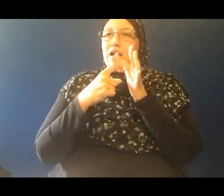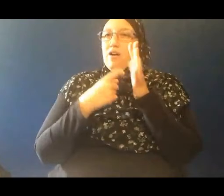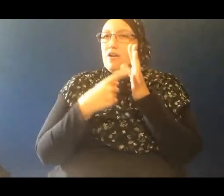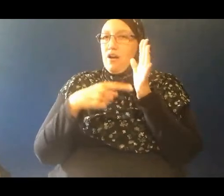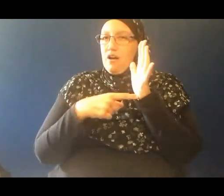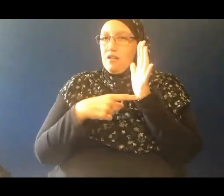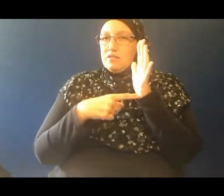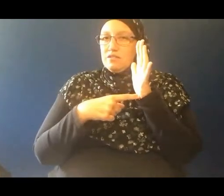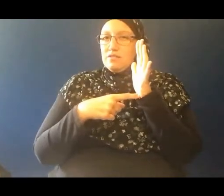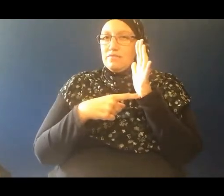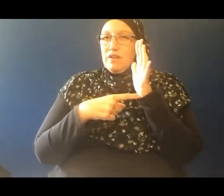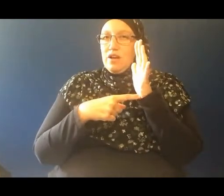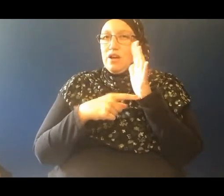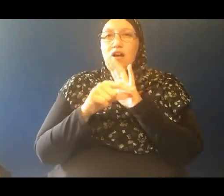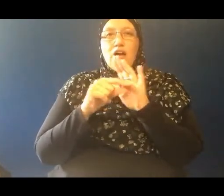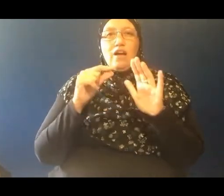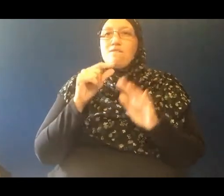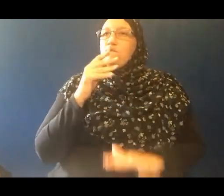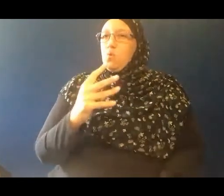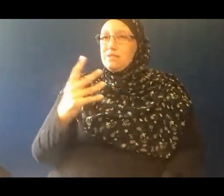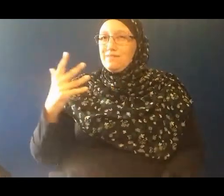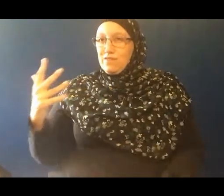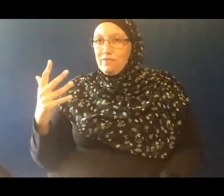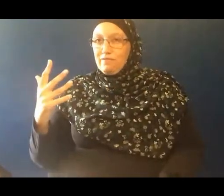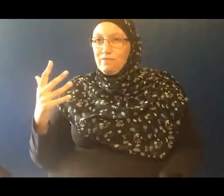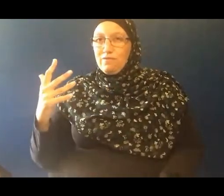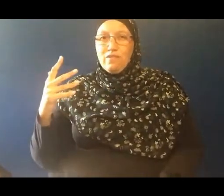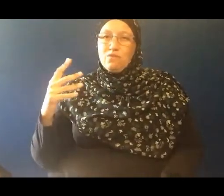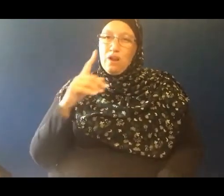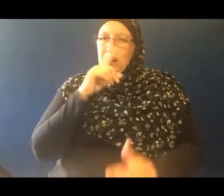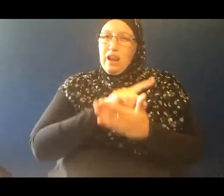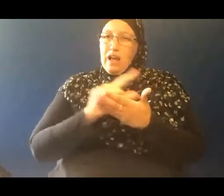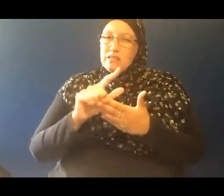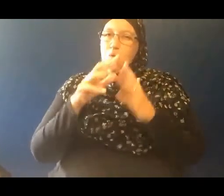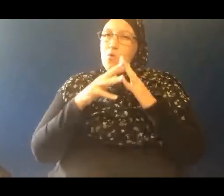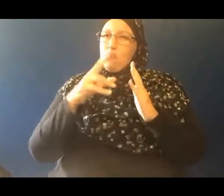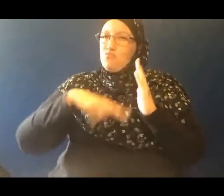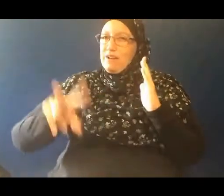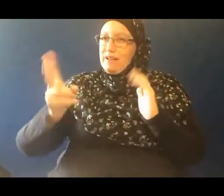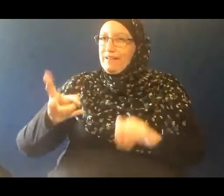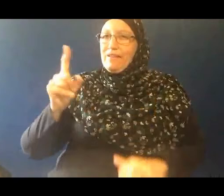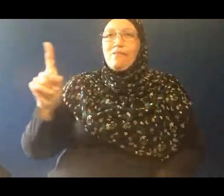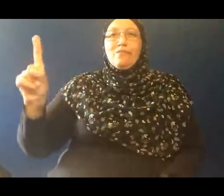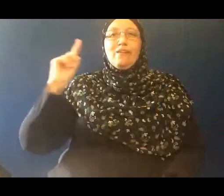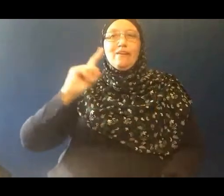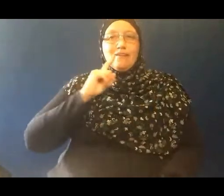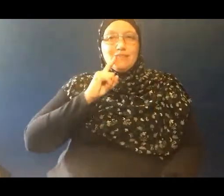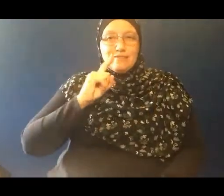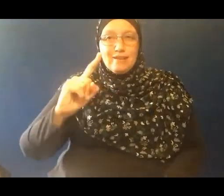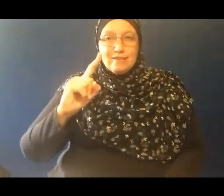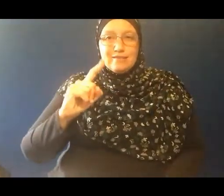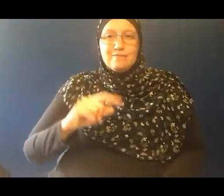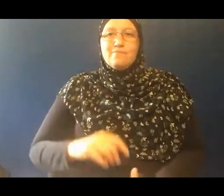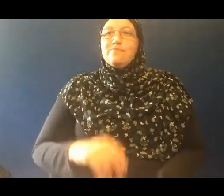Al-Baqarah, chapter 2, ayah 45, the Almighty God states, and I quote, أَعُوذُ بِاللَّهِ مِنَ الشَّيْطَانِ